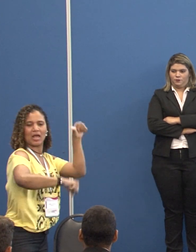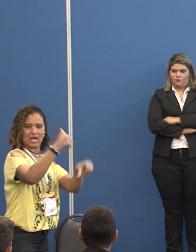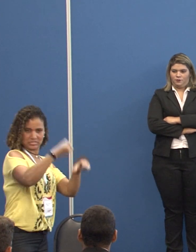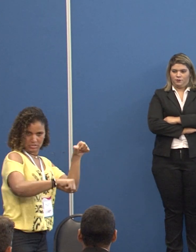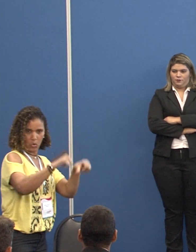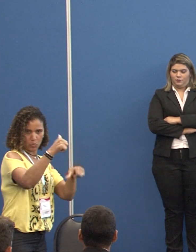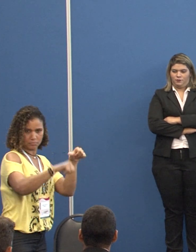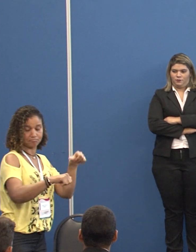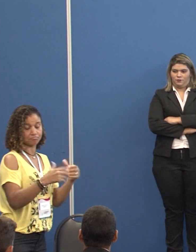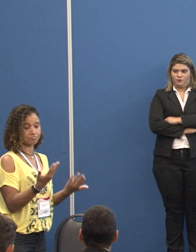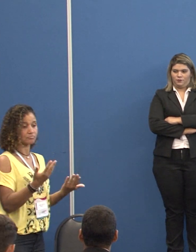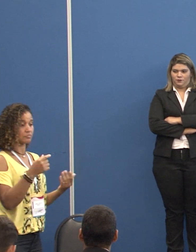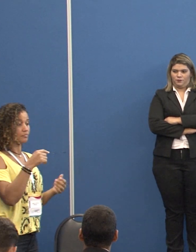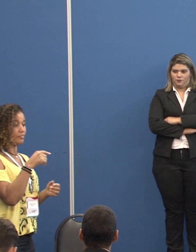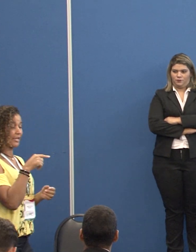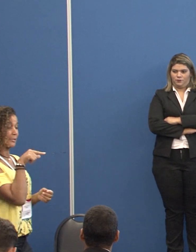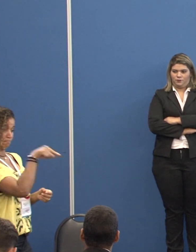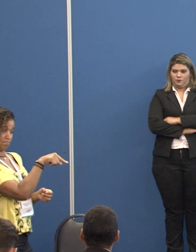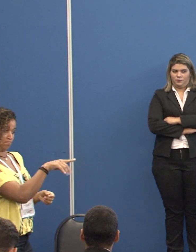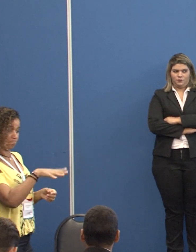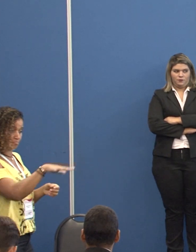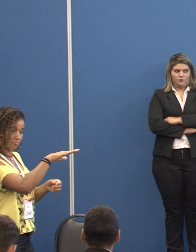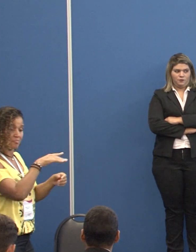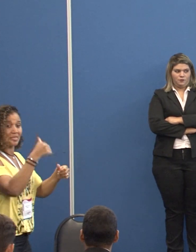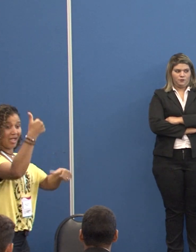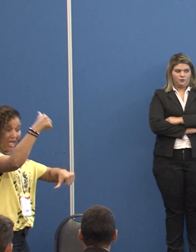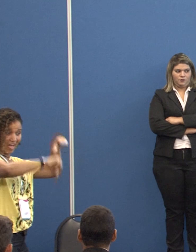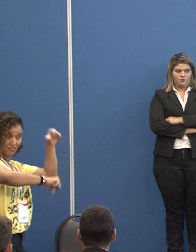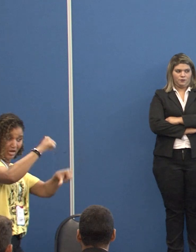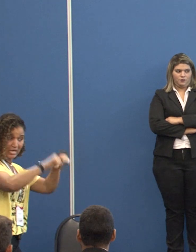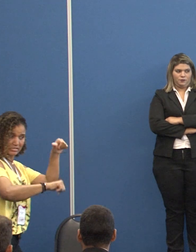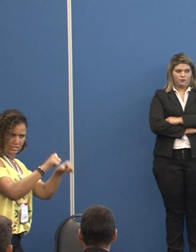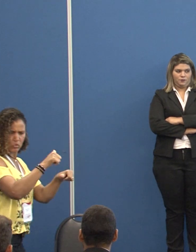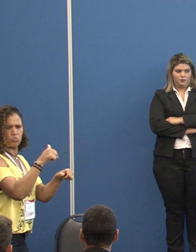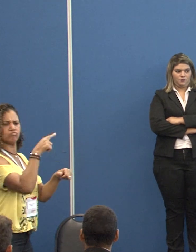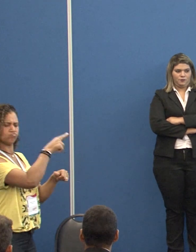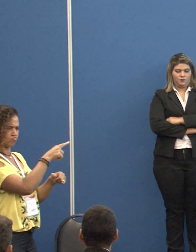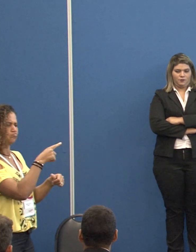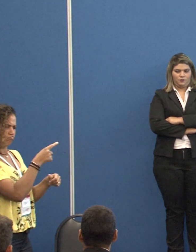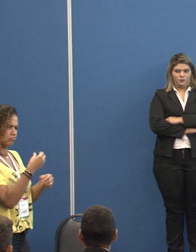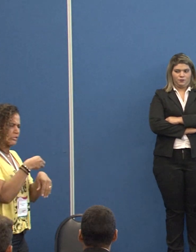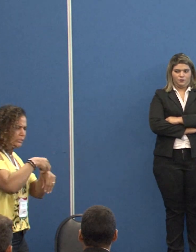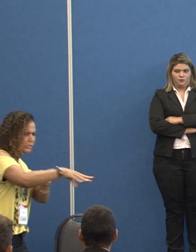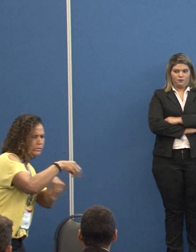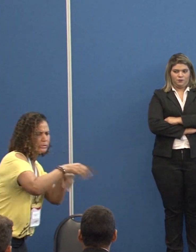trazer essa questão sobre a avaliação como um processo.